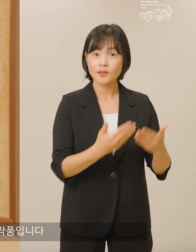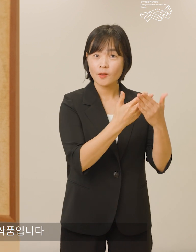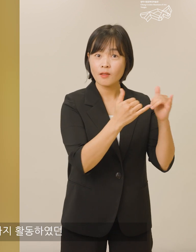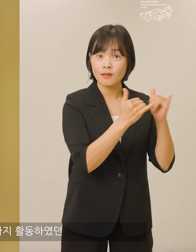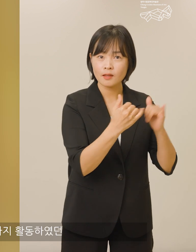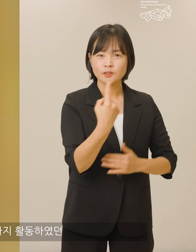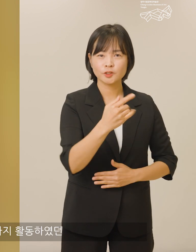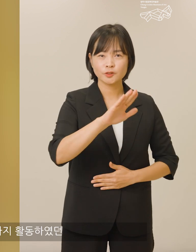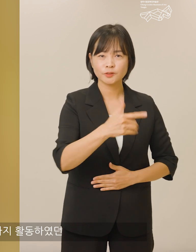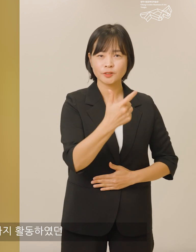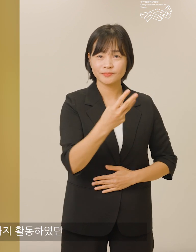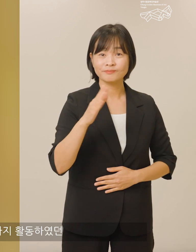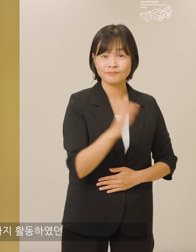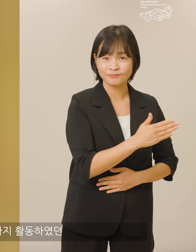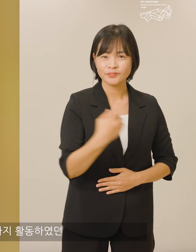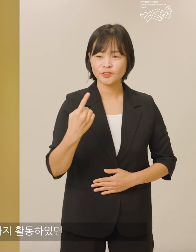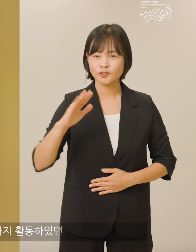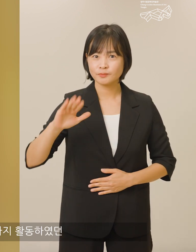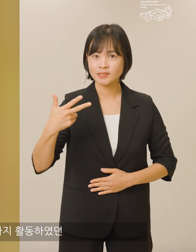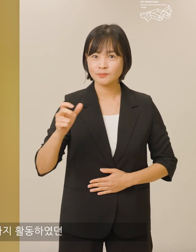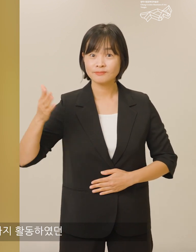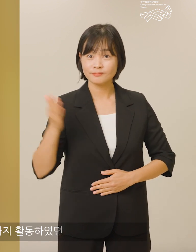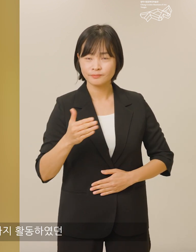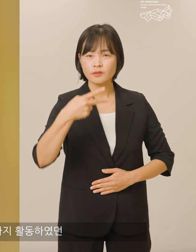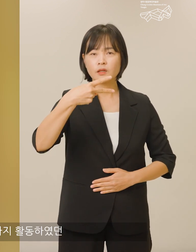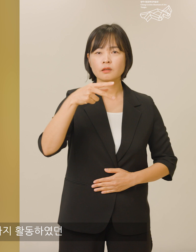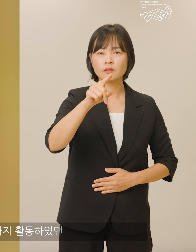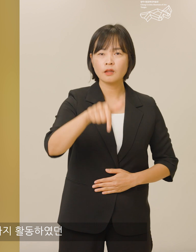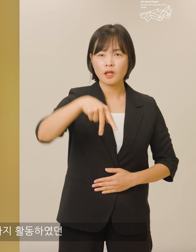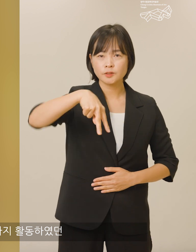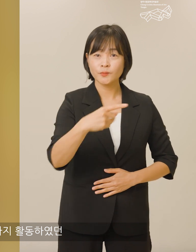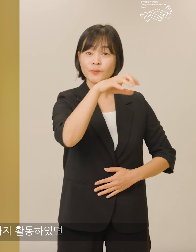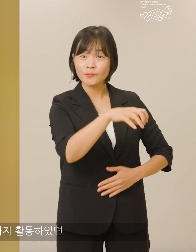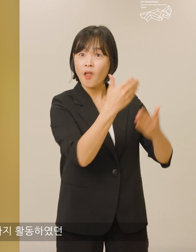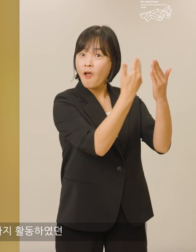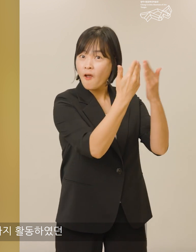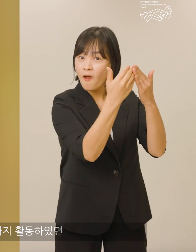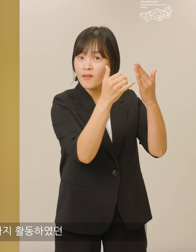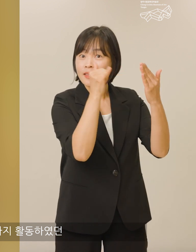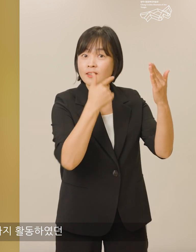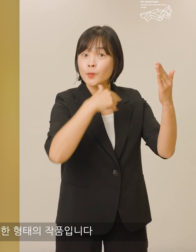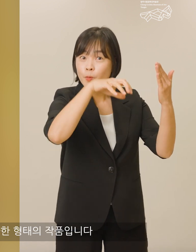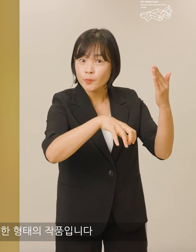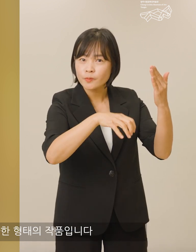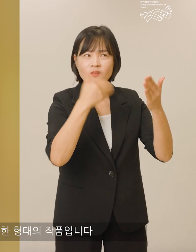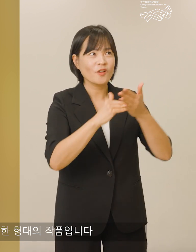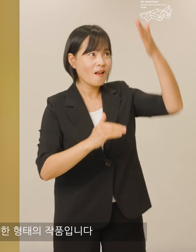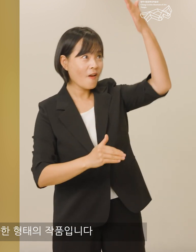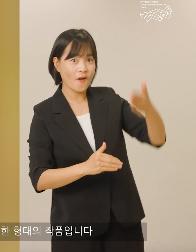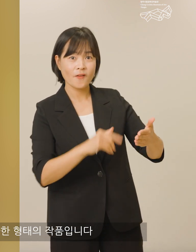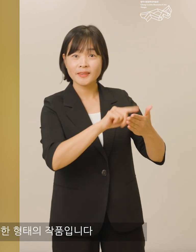작품입니다. 장옥진 화가가 1963년부터 1975년까지 활동하였던